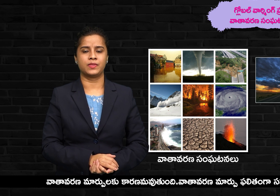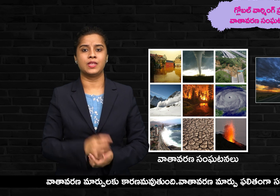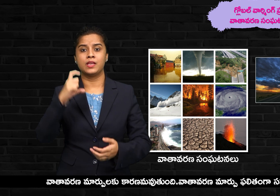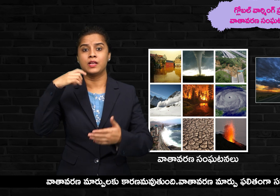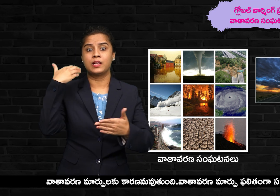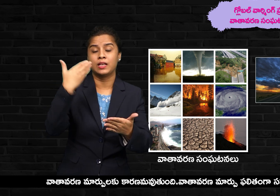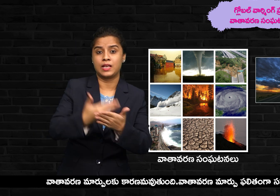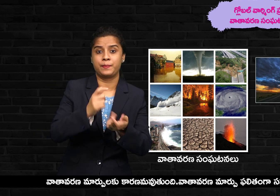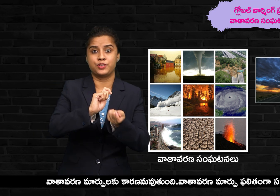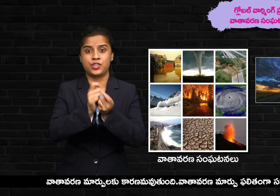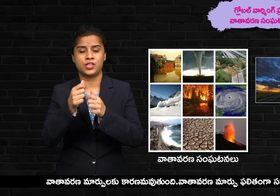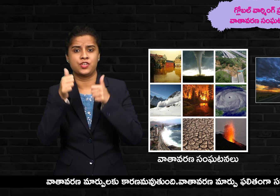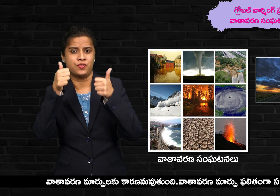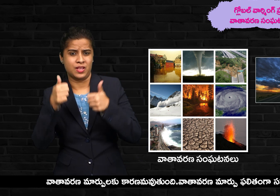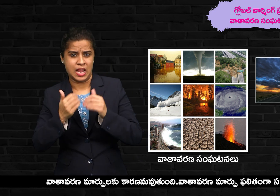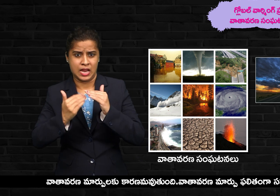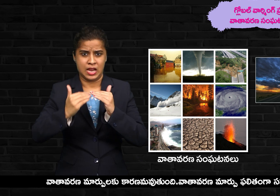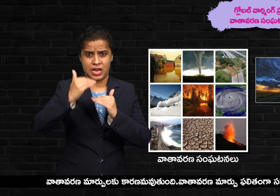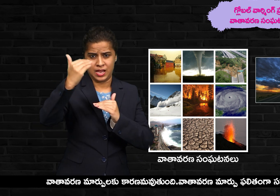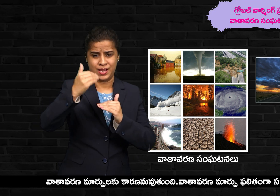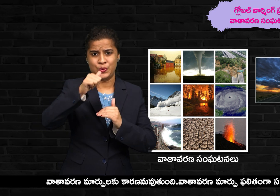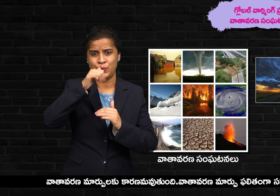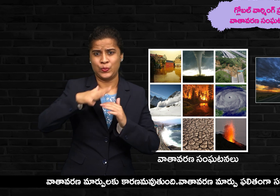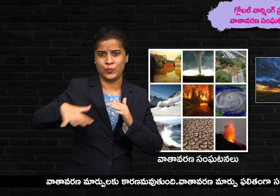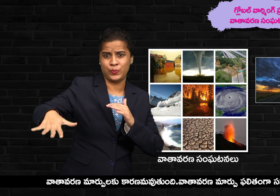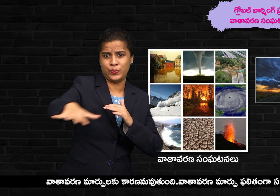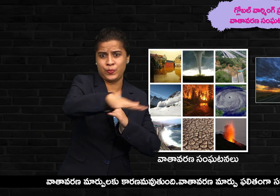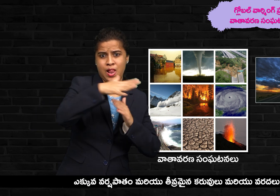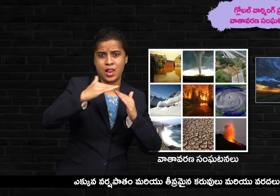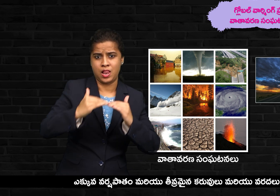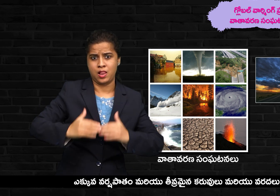కారణమవుతుంది. వాతావరణ మార్పు ఫలితంగా సముద్ర మట్టాలు అధికం, ఎక్కువ